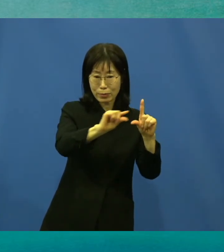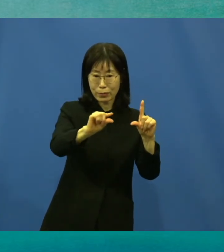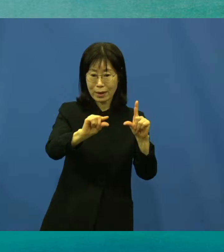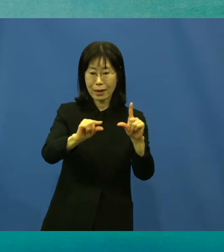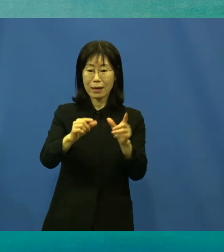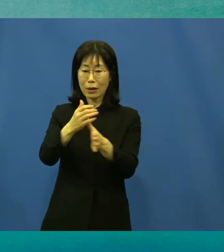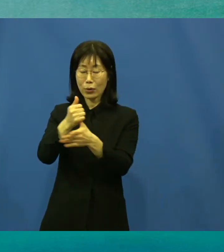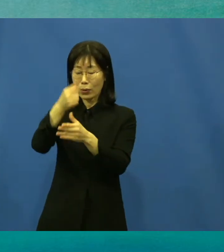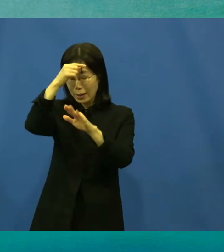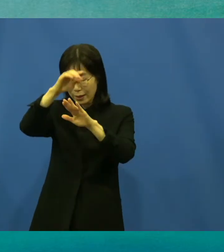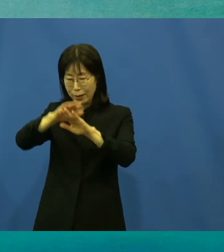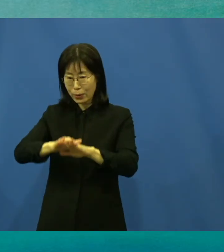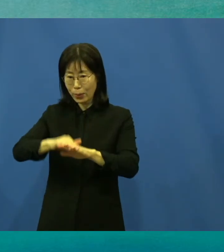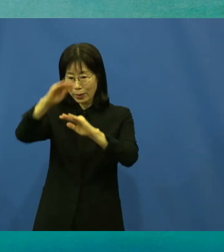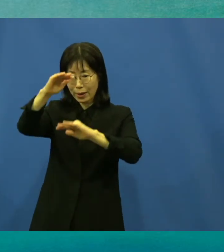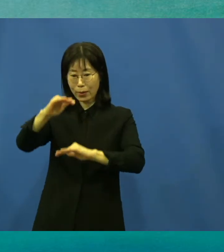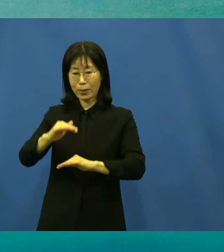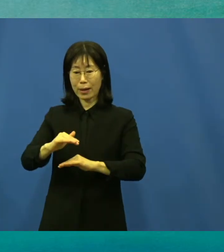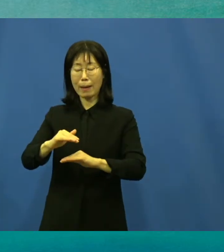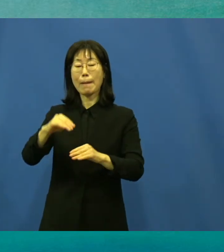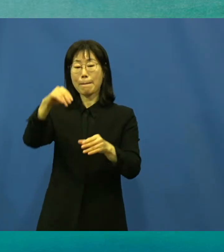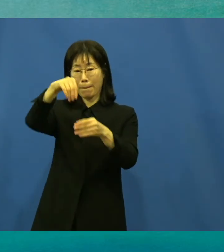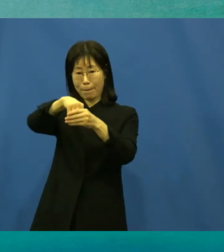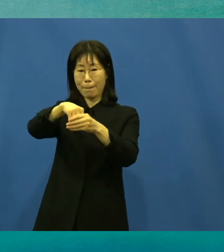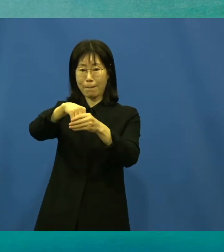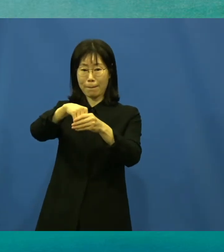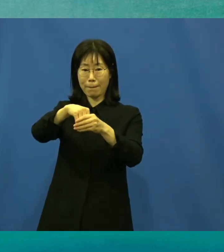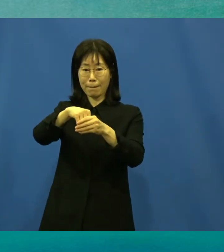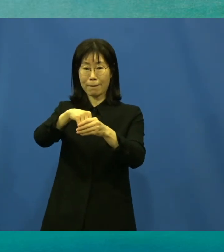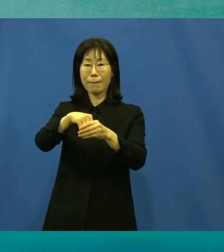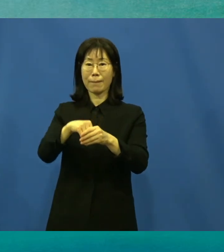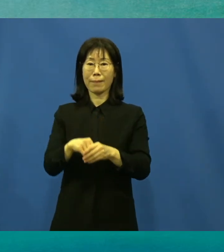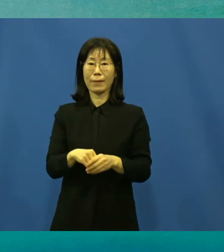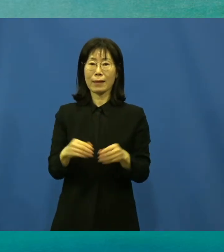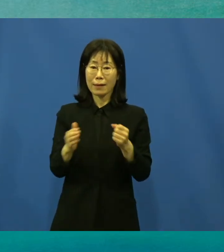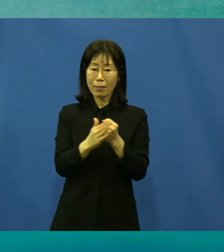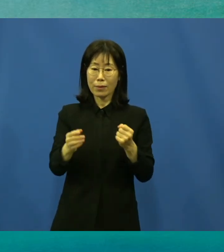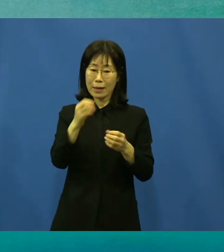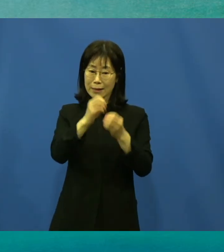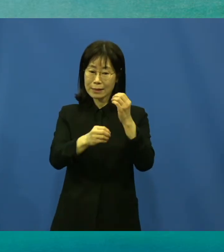시편을 읽어보십시오. 우리는 시편을 통해서 기도를 배웁니다.